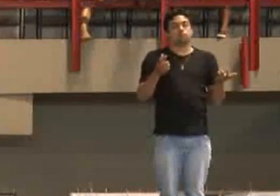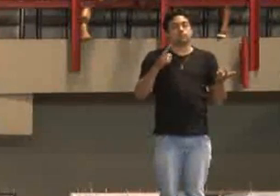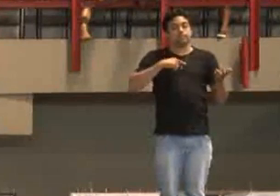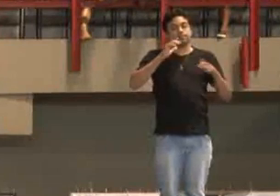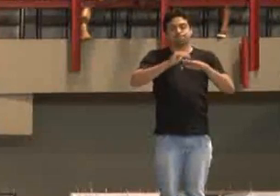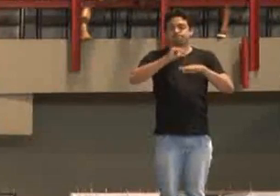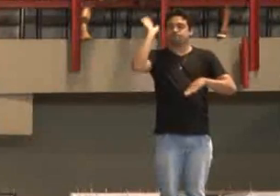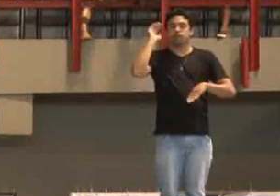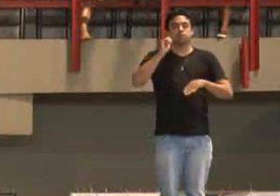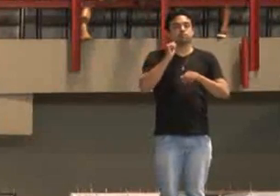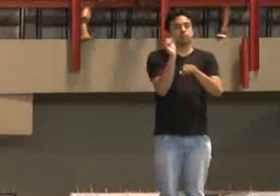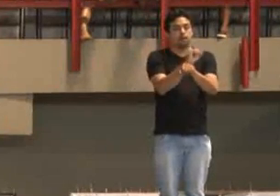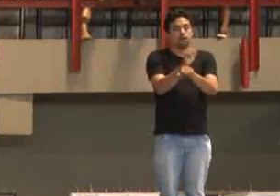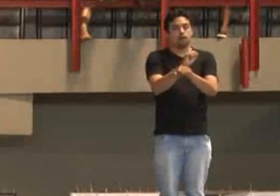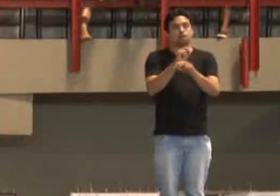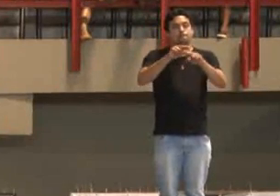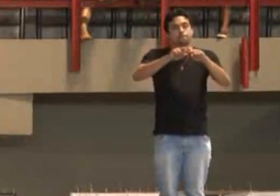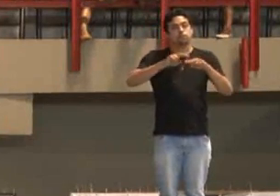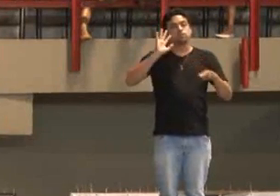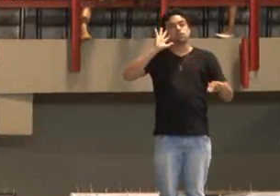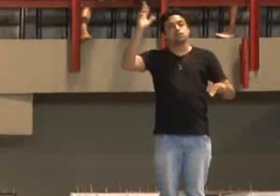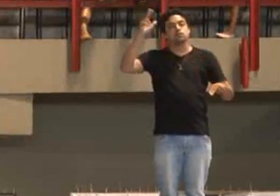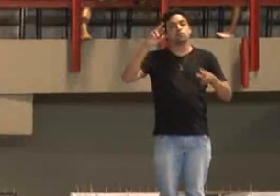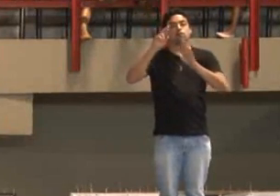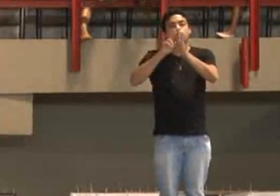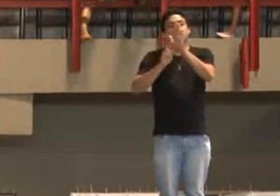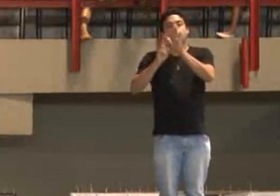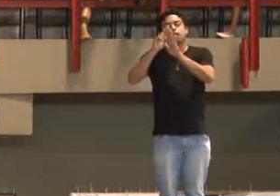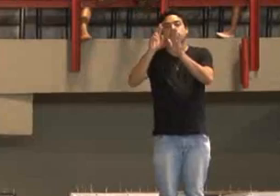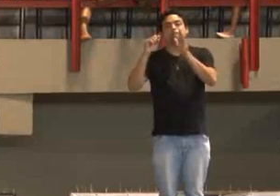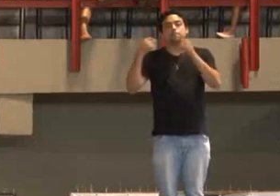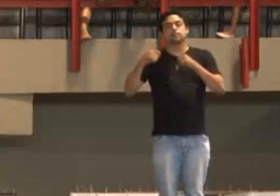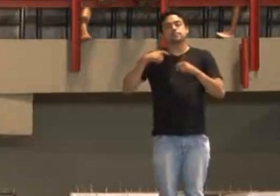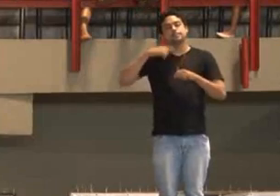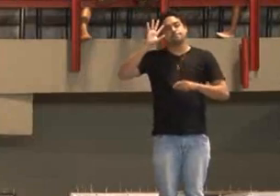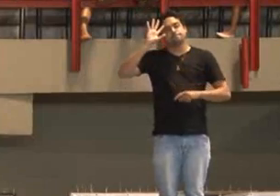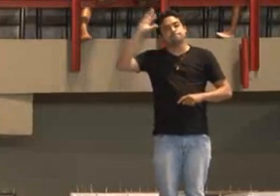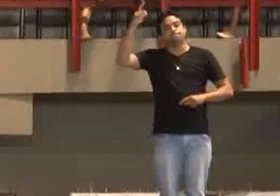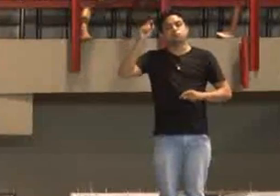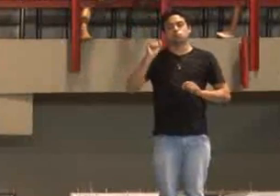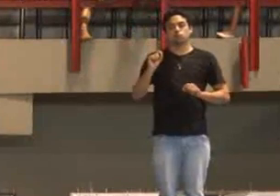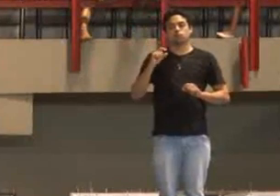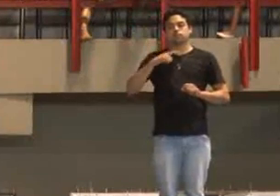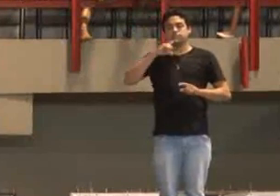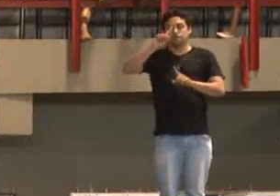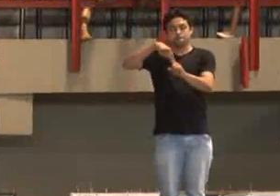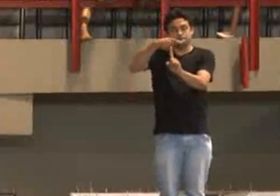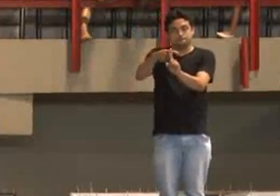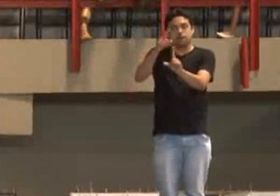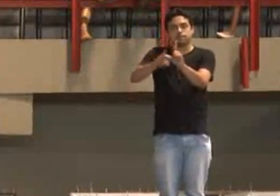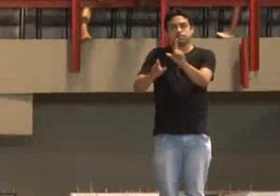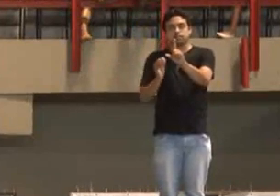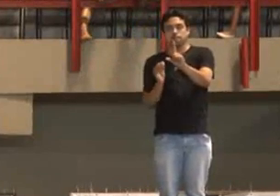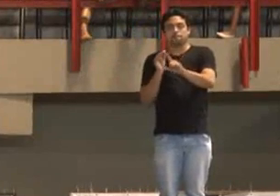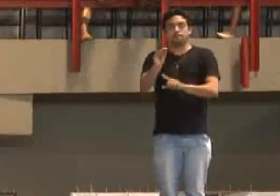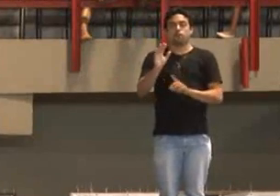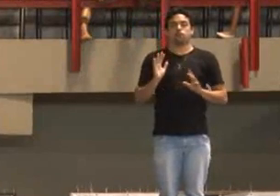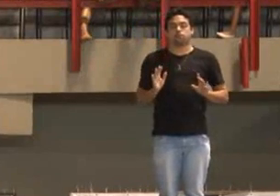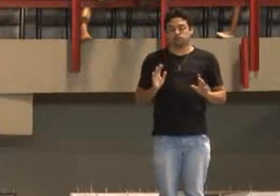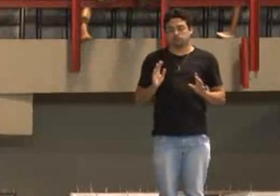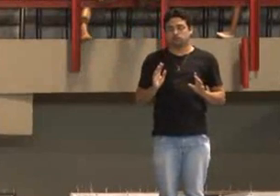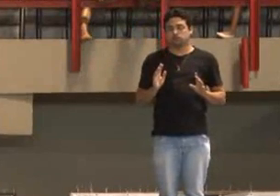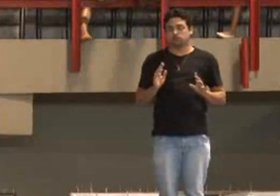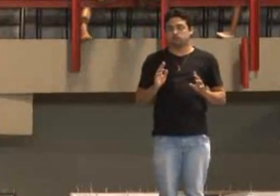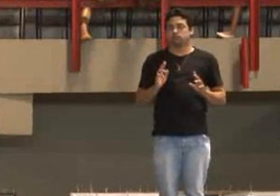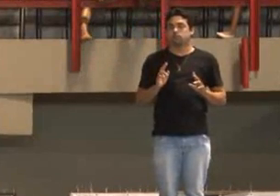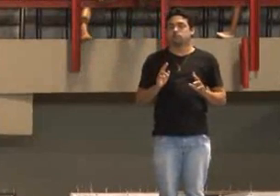isso aqui. Então qual foi a providência das autoridades? Poxa, a gente vai ter que ampliar as possibilidades, tá certo? Então